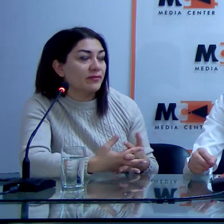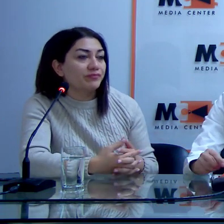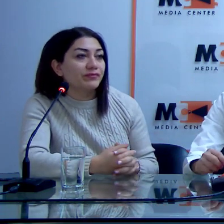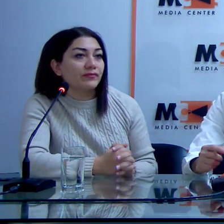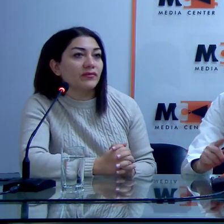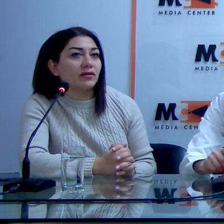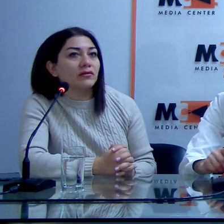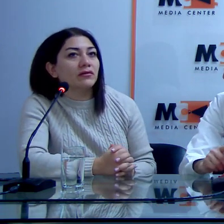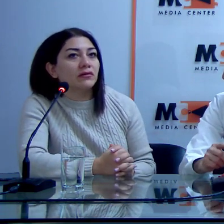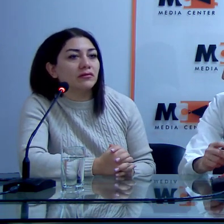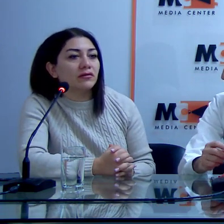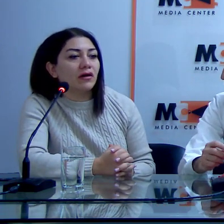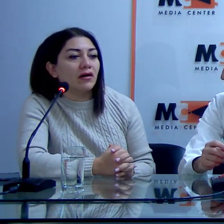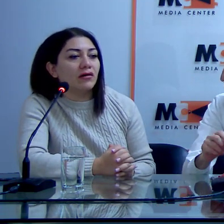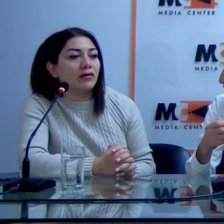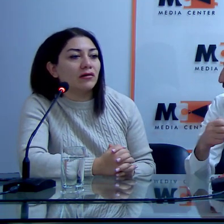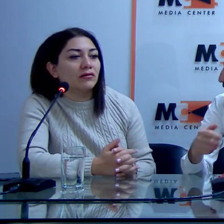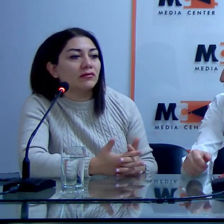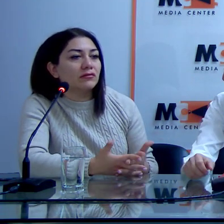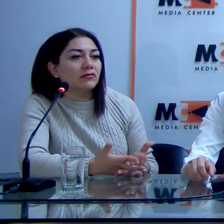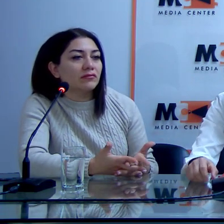որակի